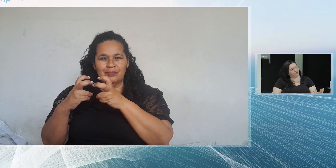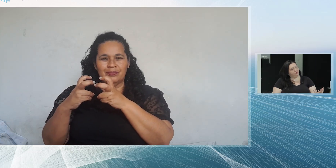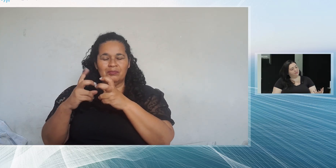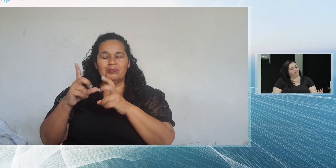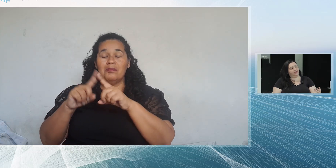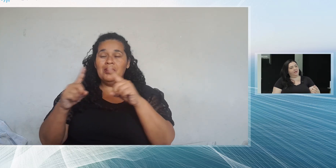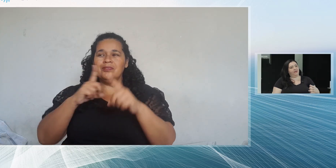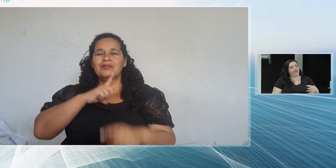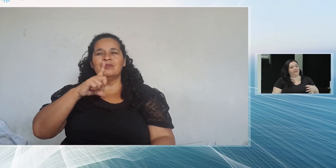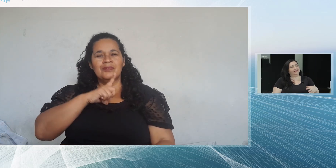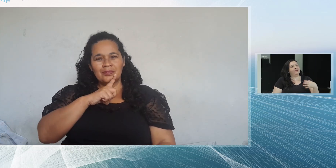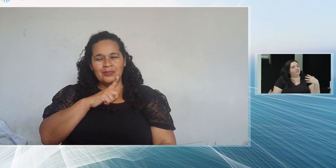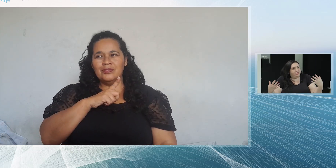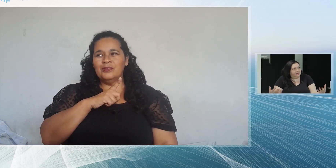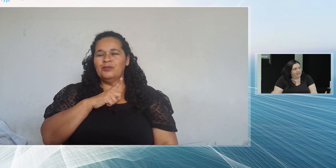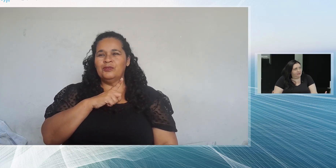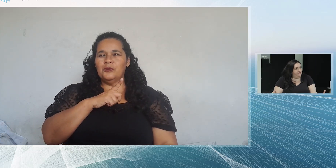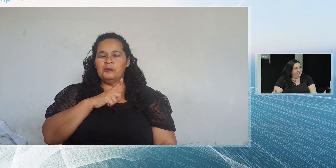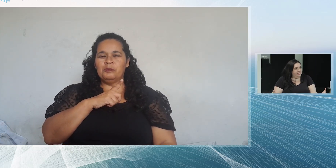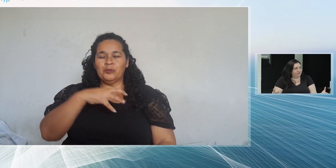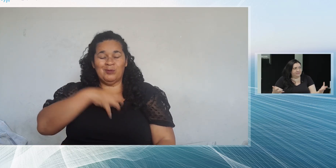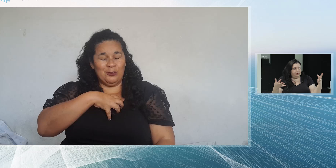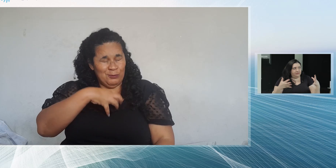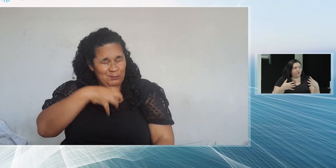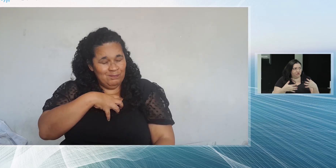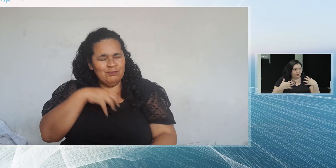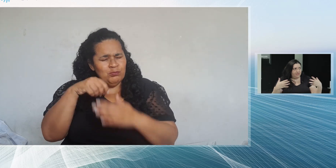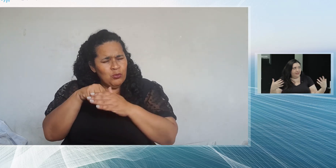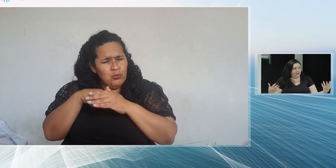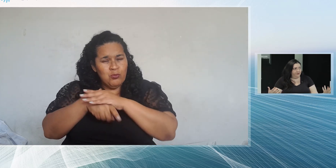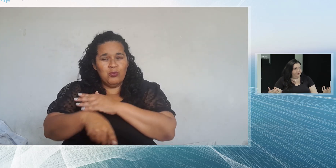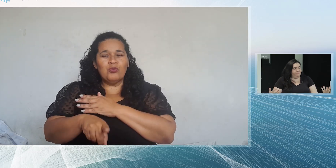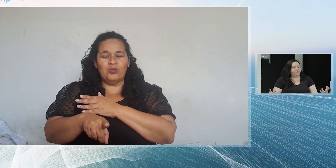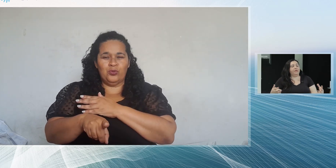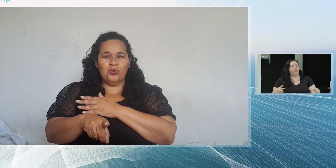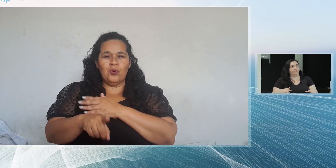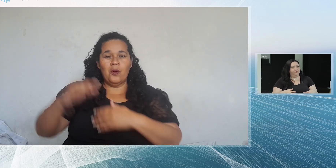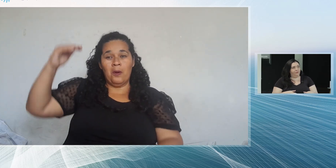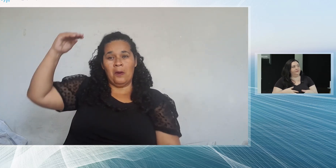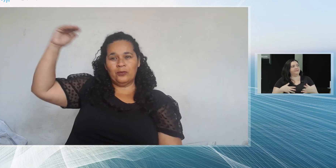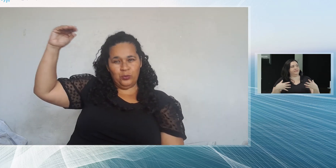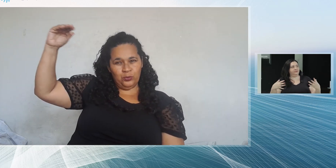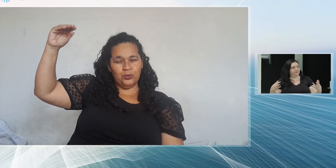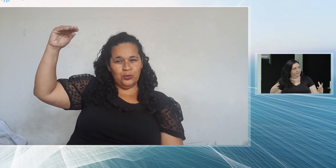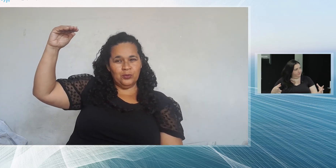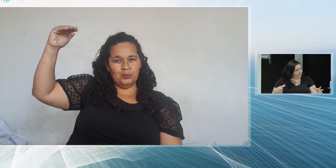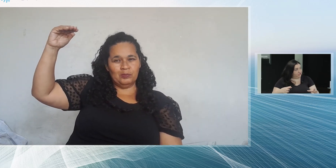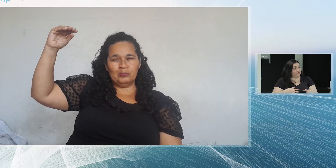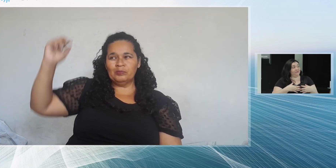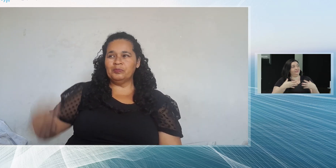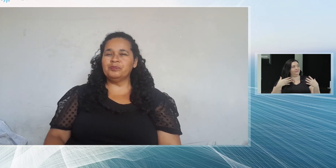procurou ajuda, ela entendia que ela era diferente, mas ela não entendia o que era. E quando eu fui